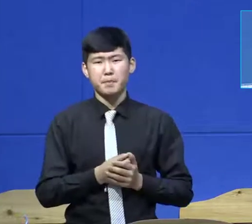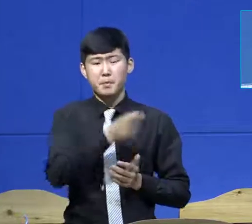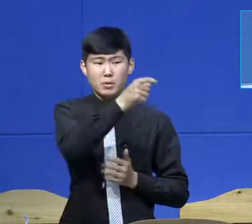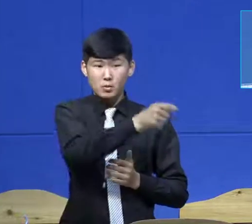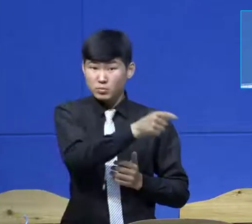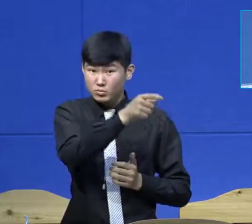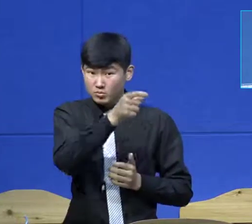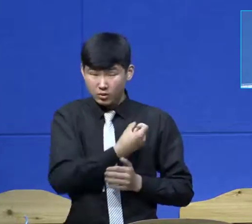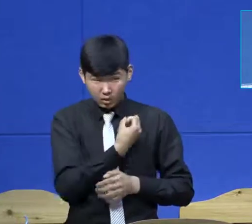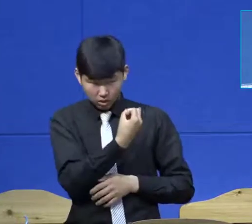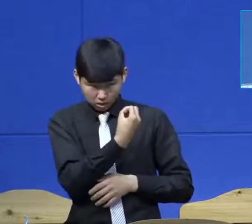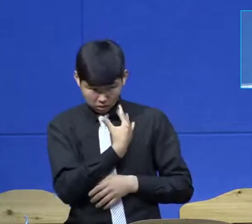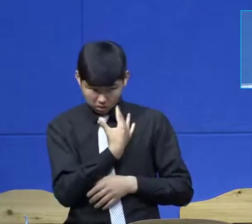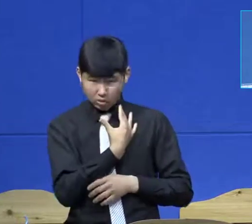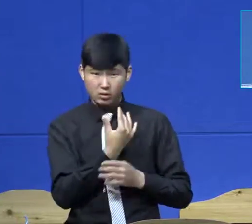Хүмүүс дарамжлуулж